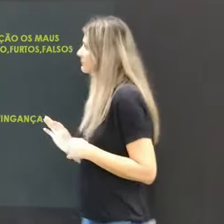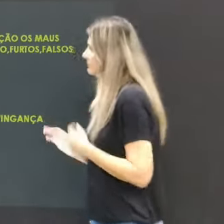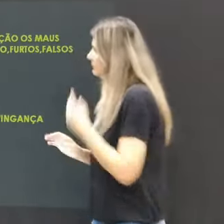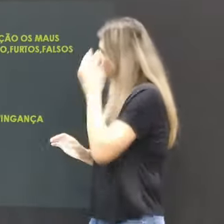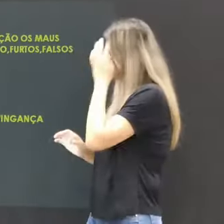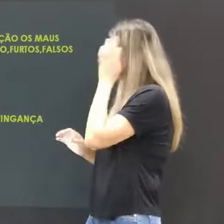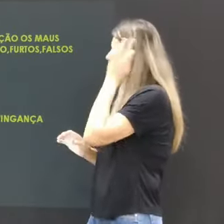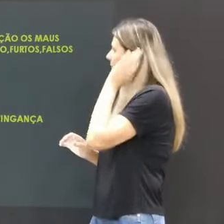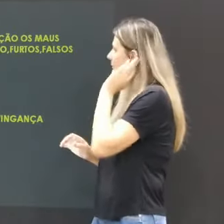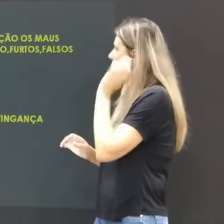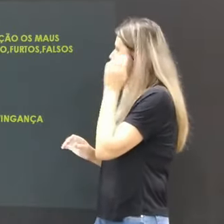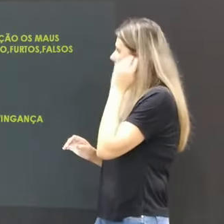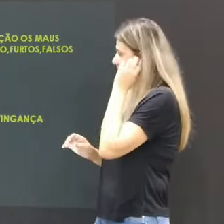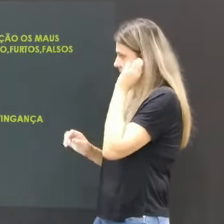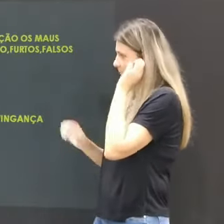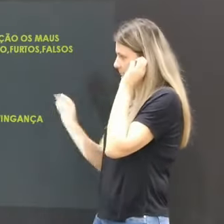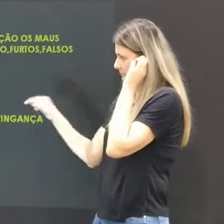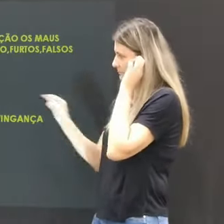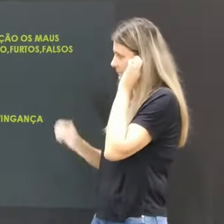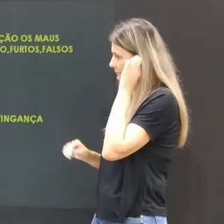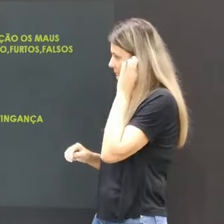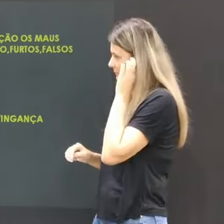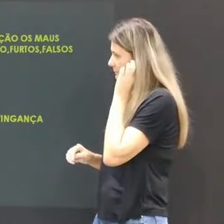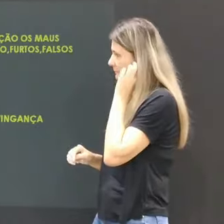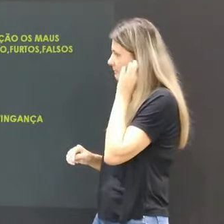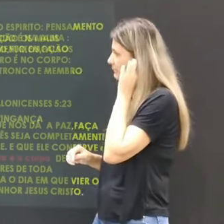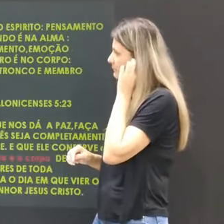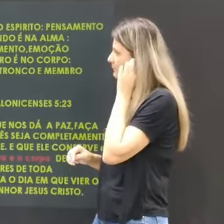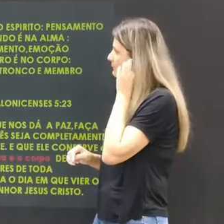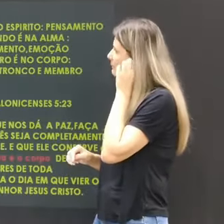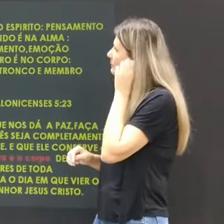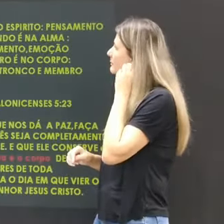ensino da palavra. Pode passar, Andressa.